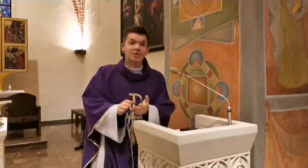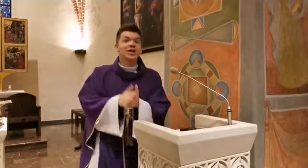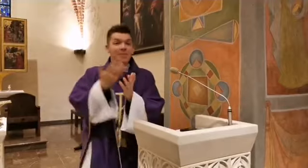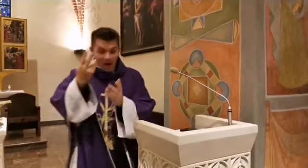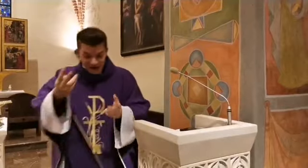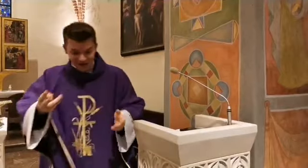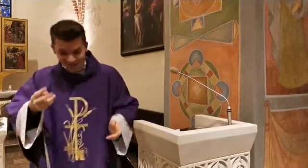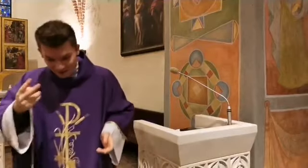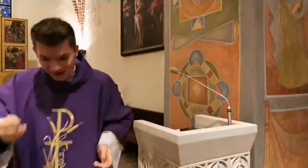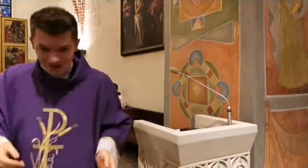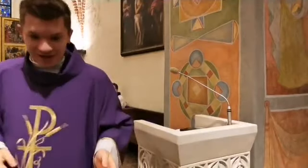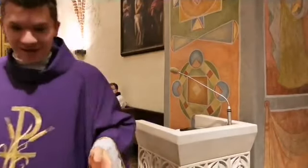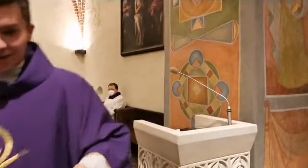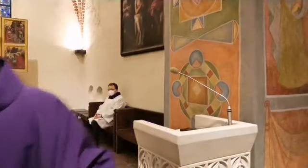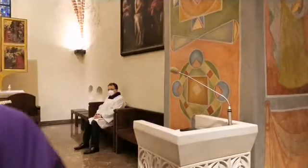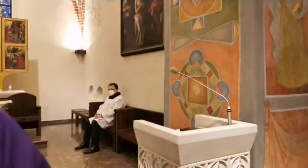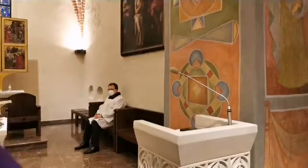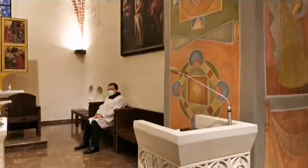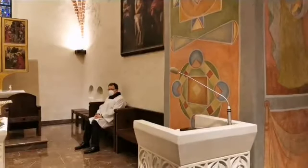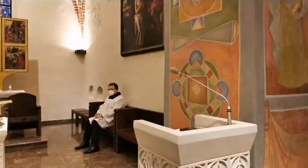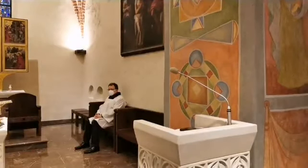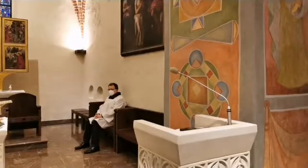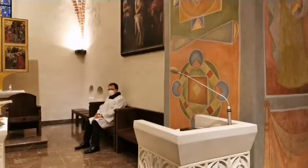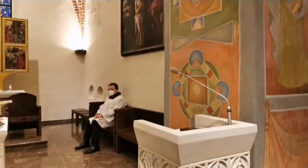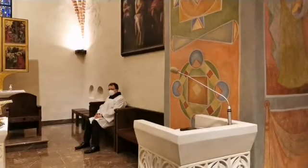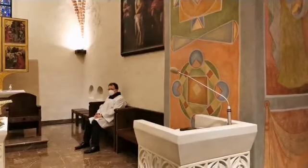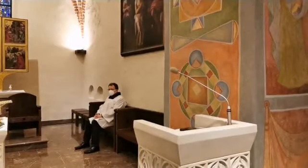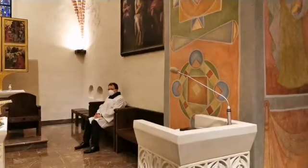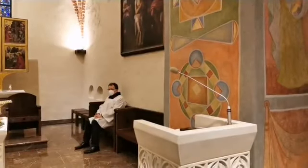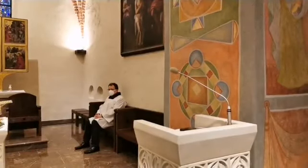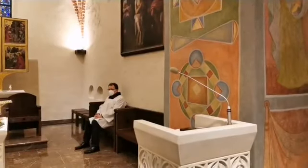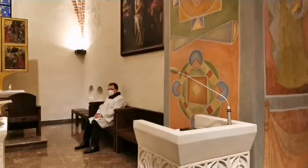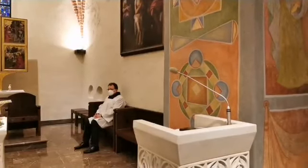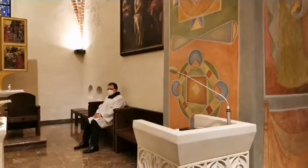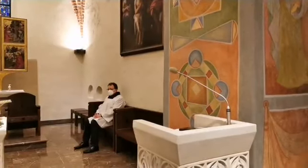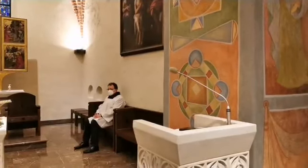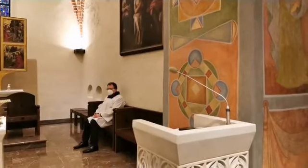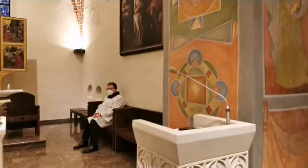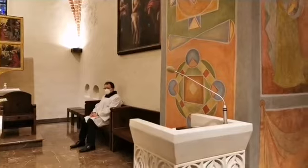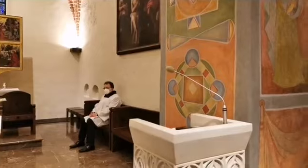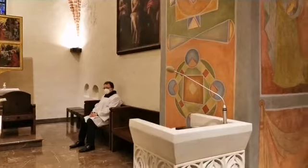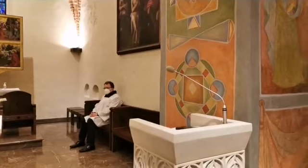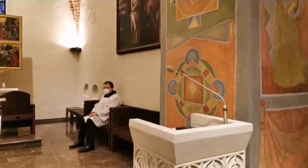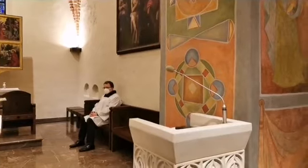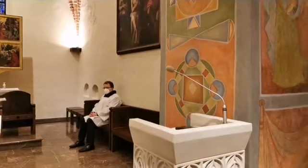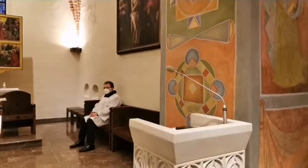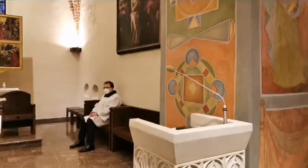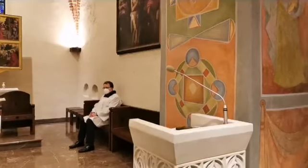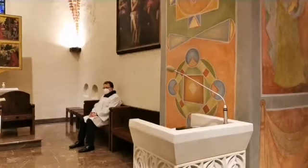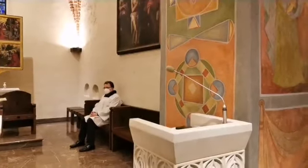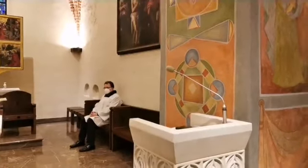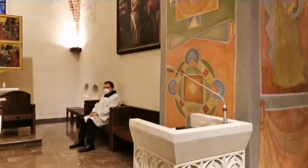Tutaj na przykład. I pokażę tym, którzy oglądają nas, jak to zrobić.